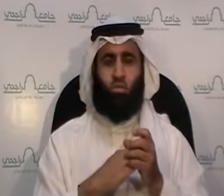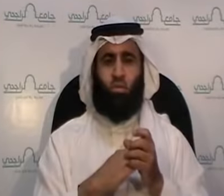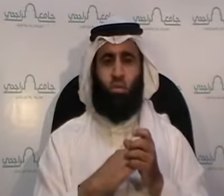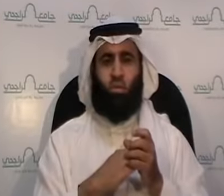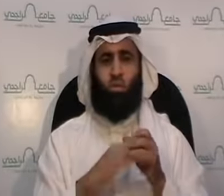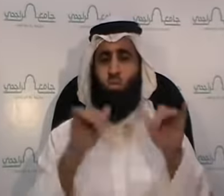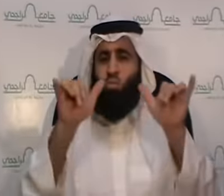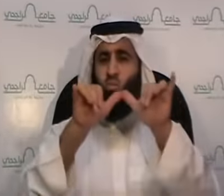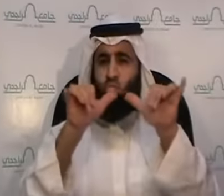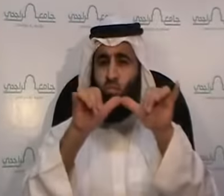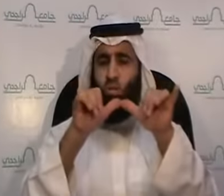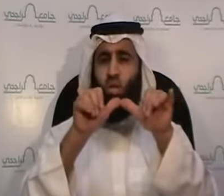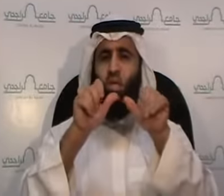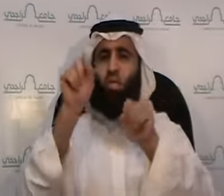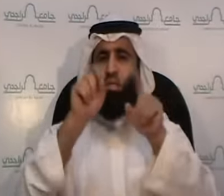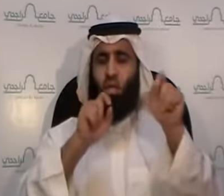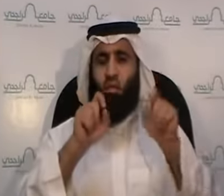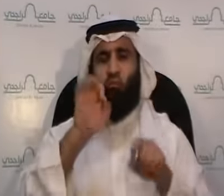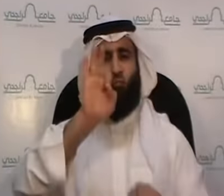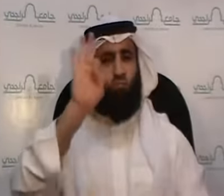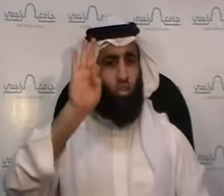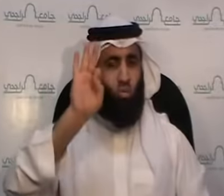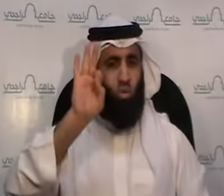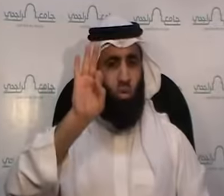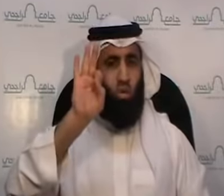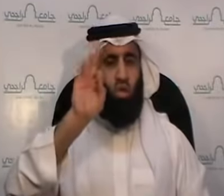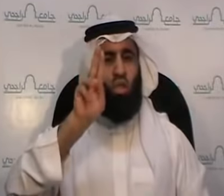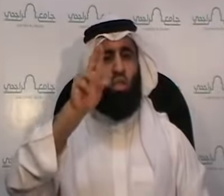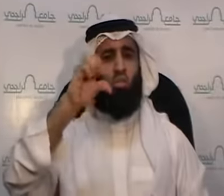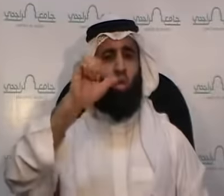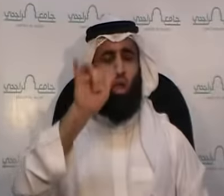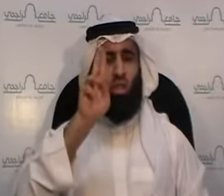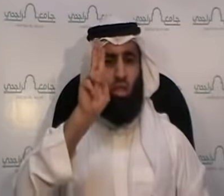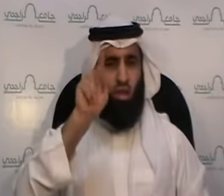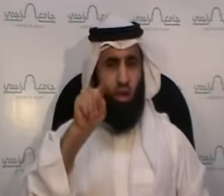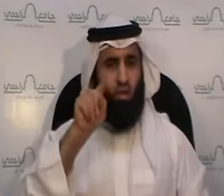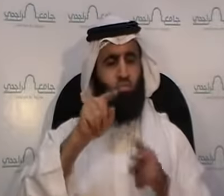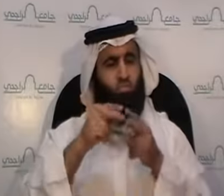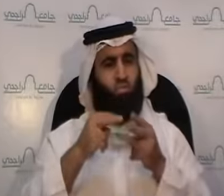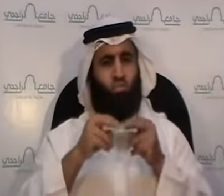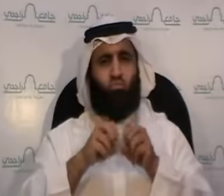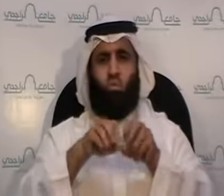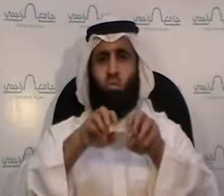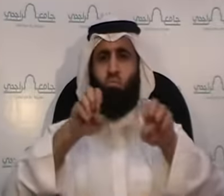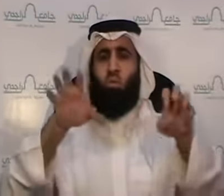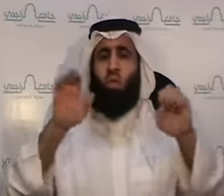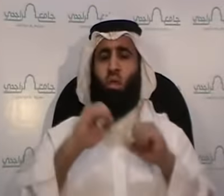والمنتديات، في الفيسبوك والتويتر وما جرى مجراها.